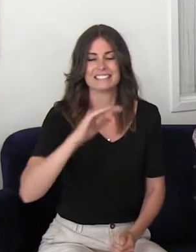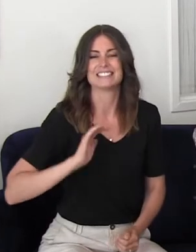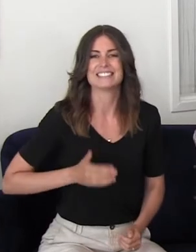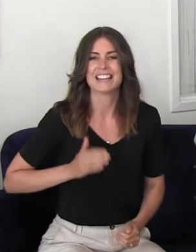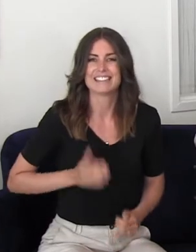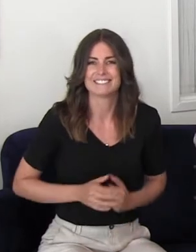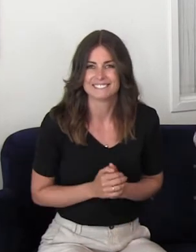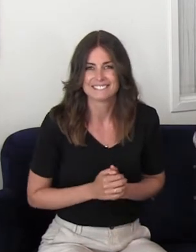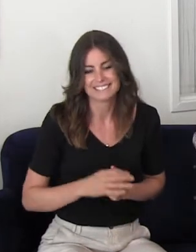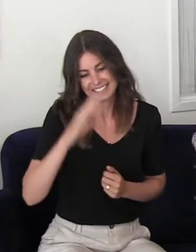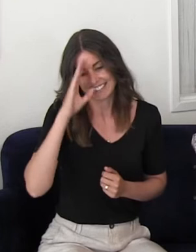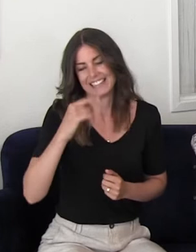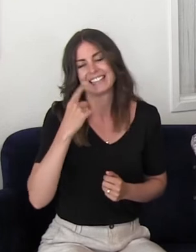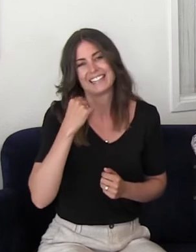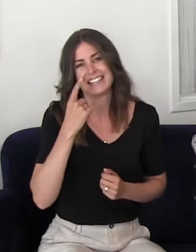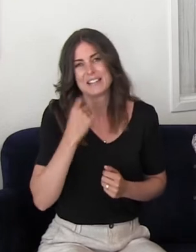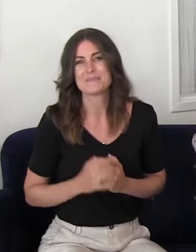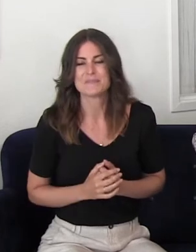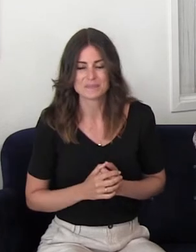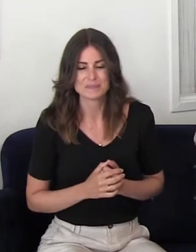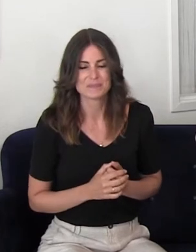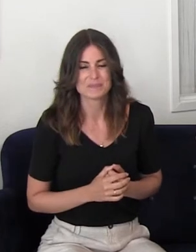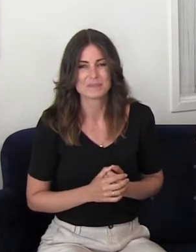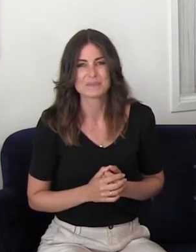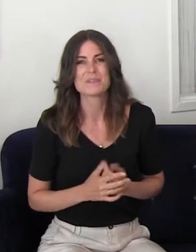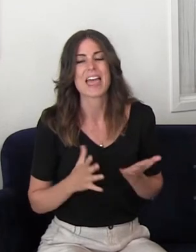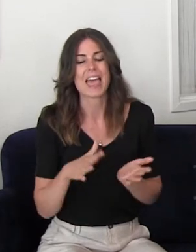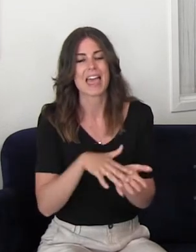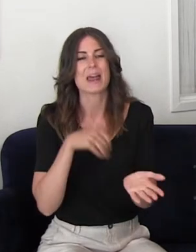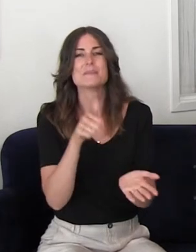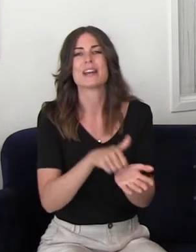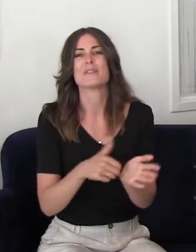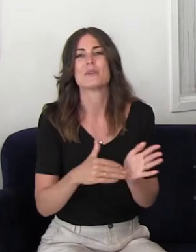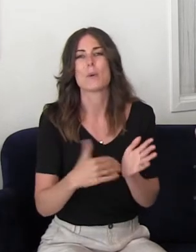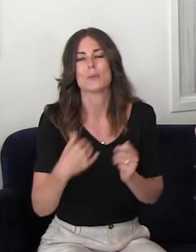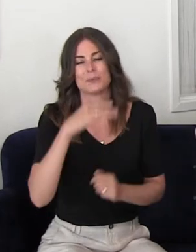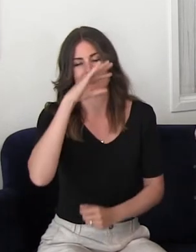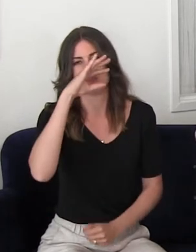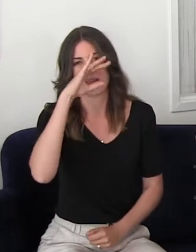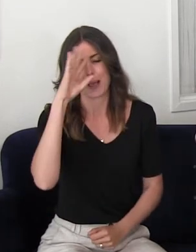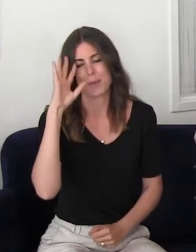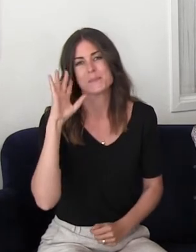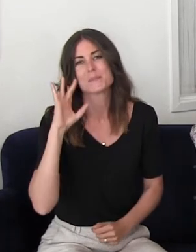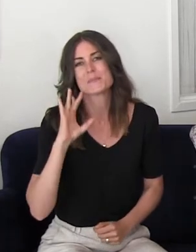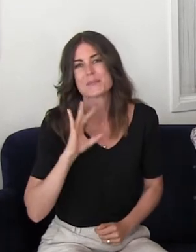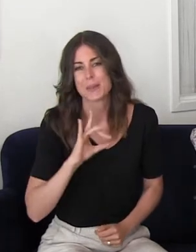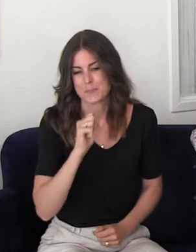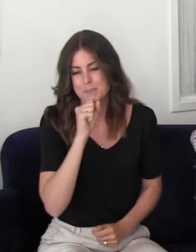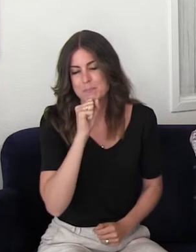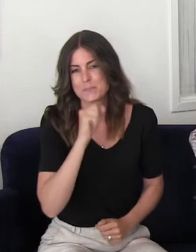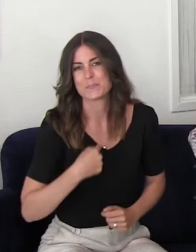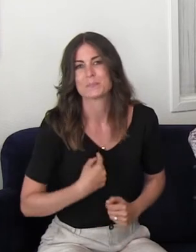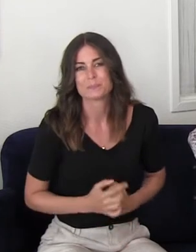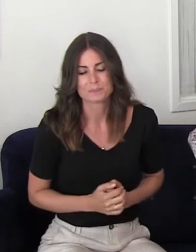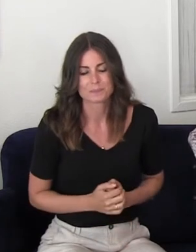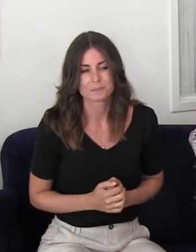Tjejen. Tjena grabben, här är brev från gamle